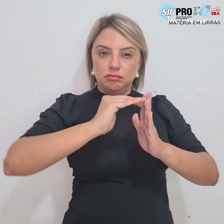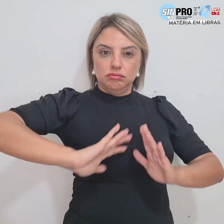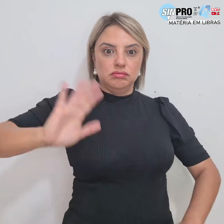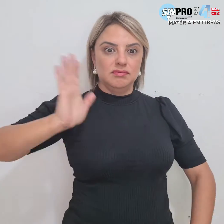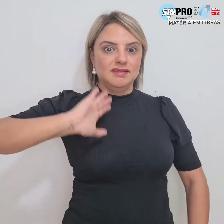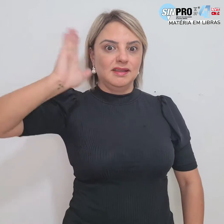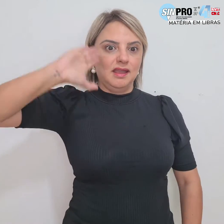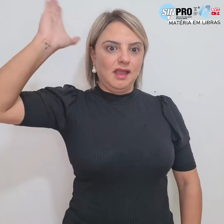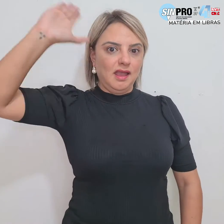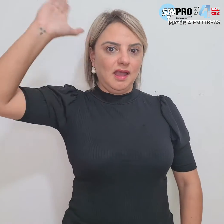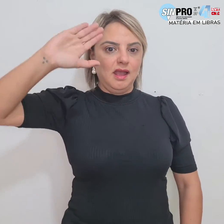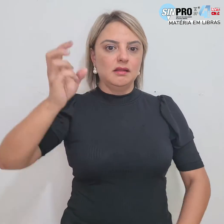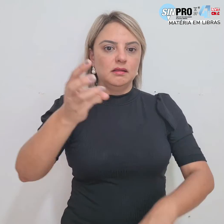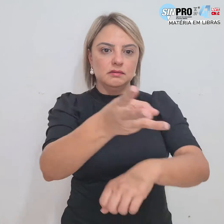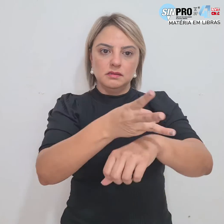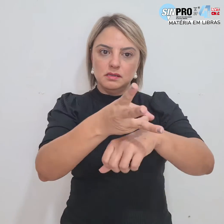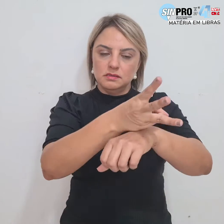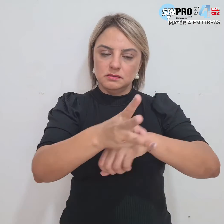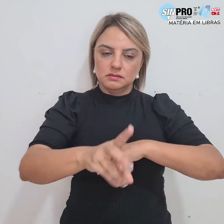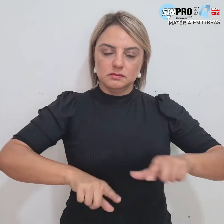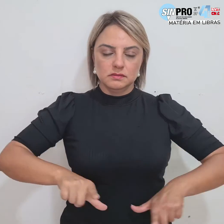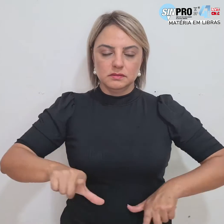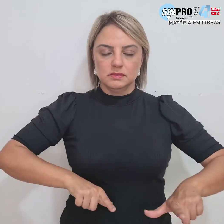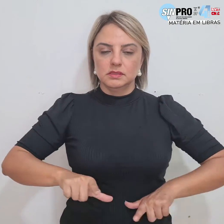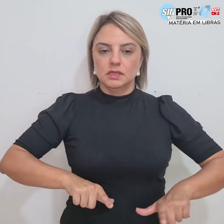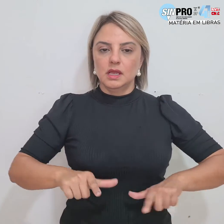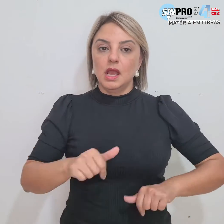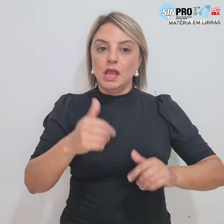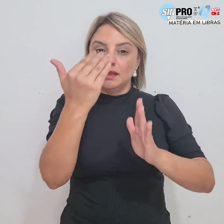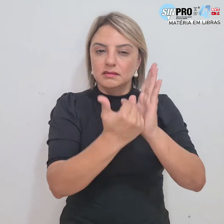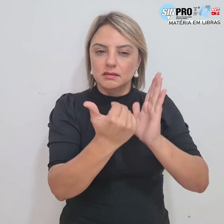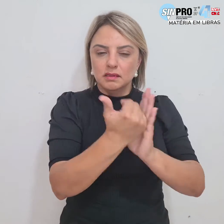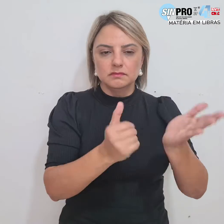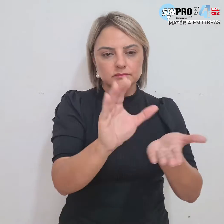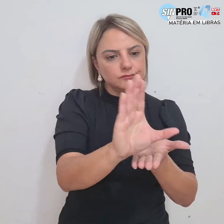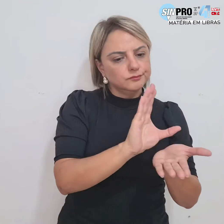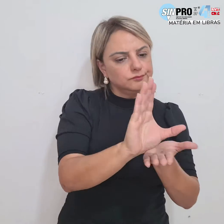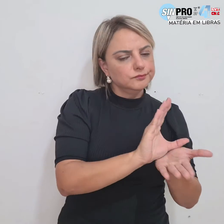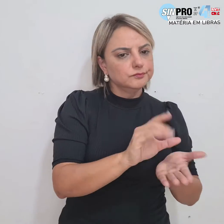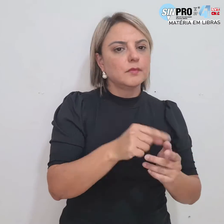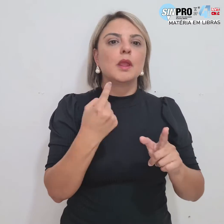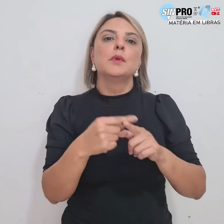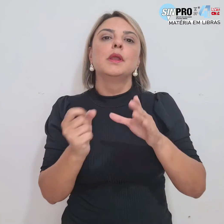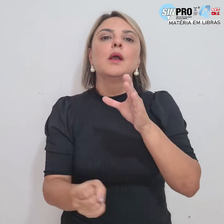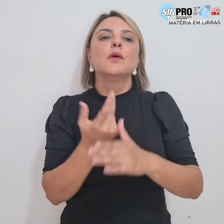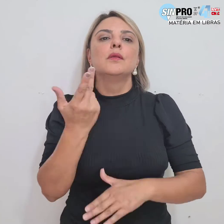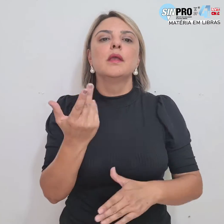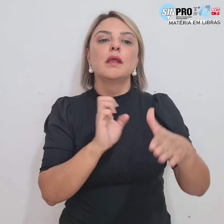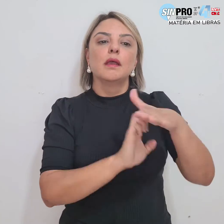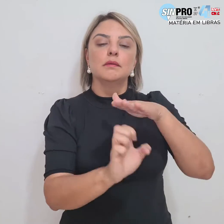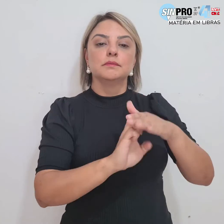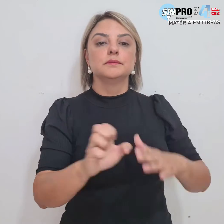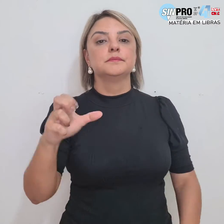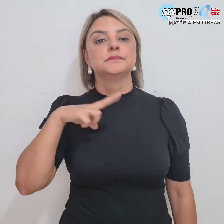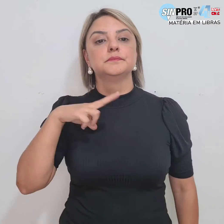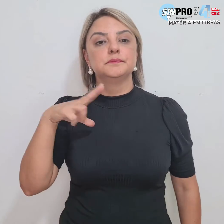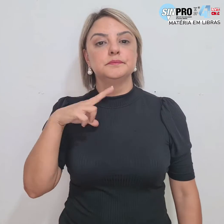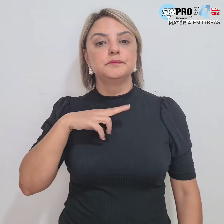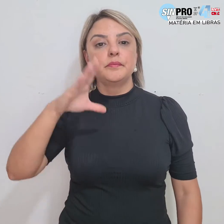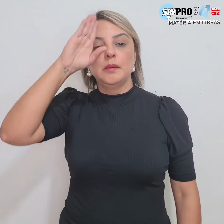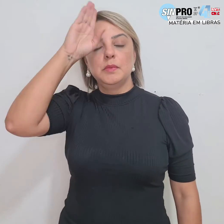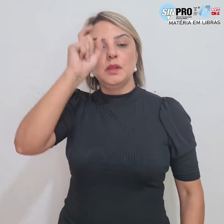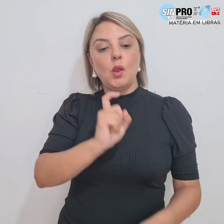elevação da conta de luz, a terceirização dos serviços e a redução dos investimentos. Isso ocorre porque as empresas